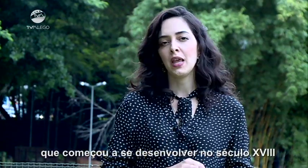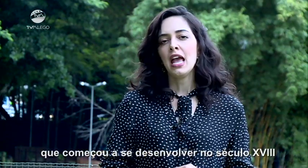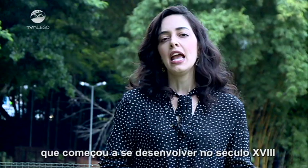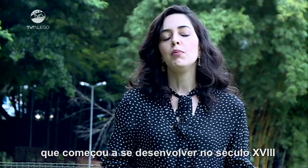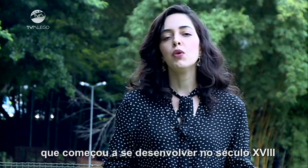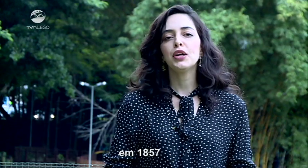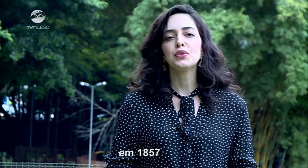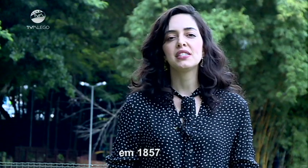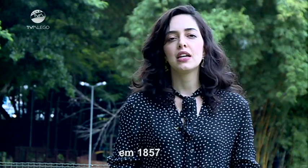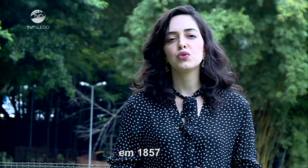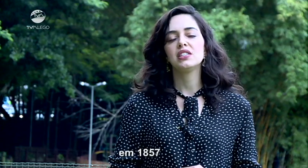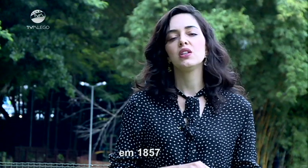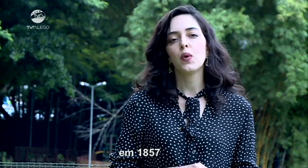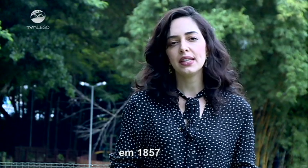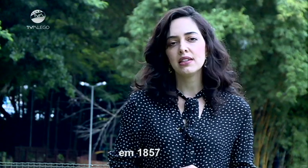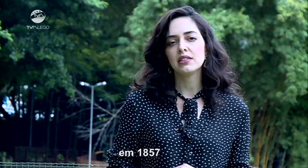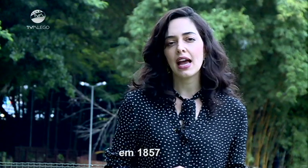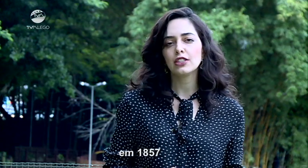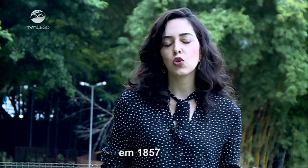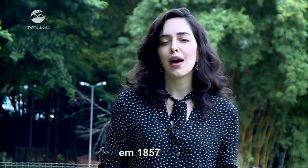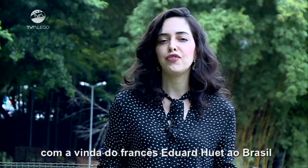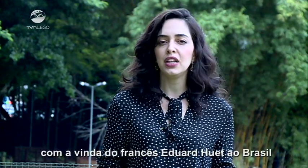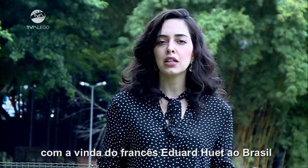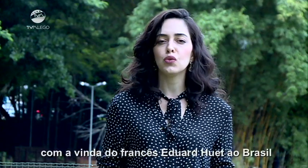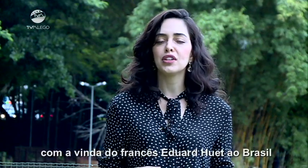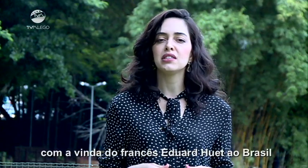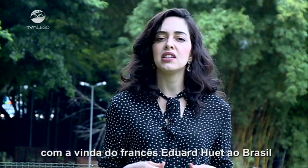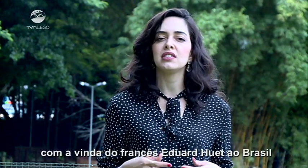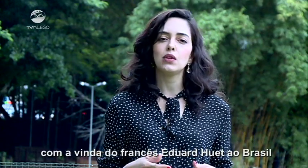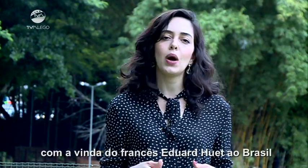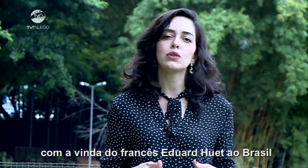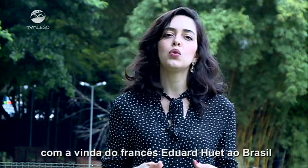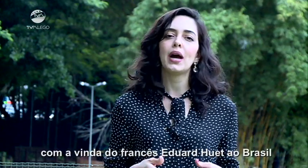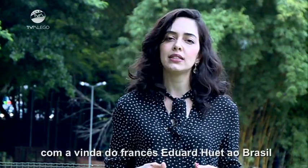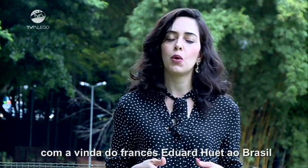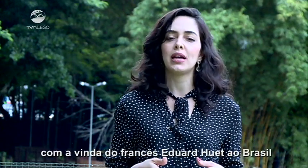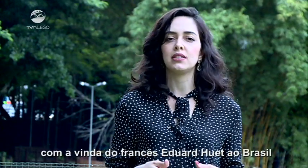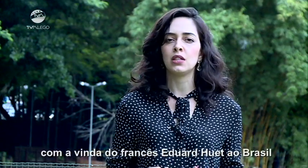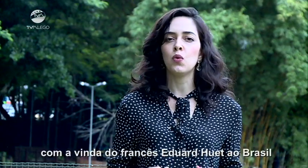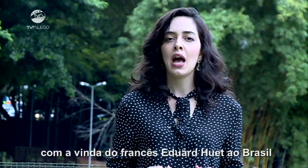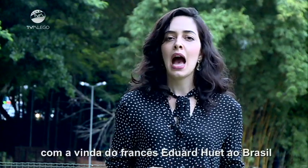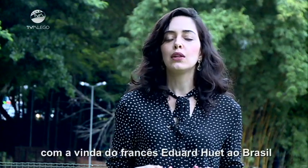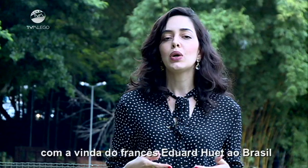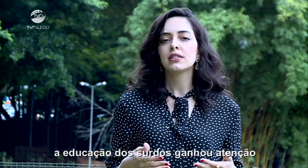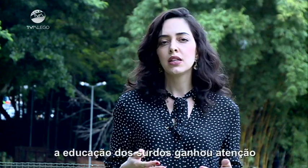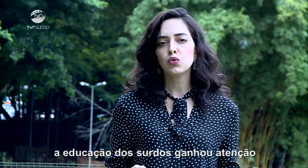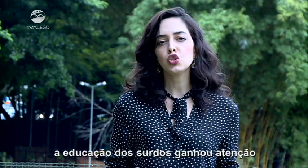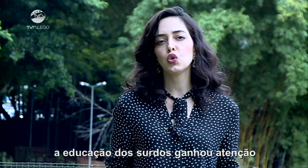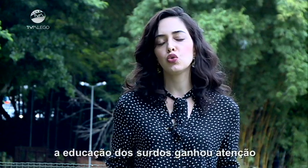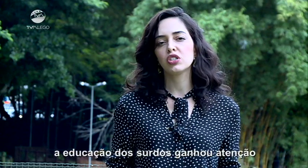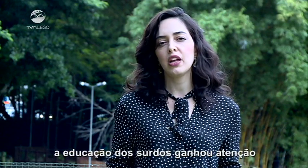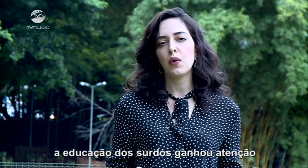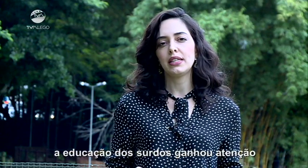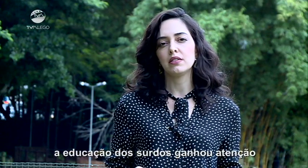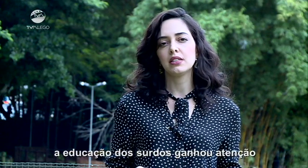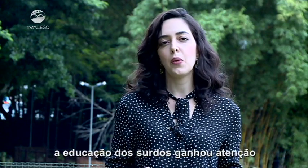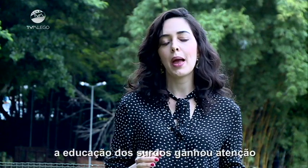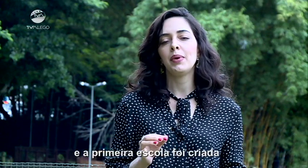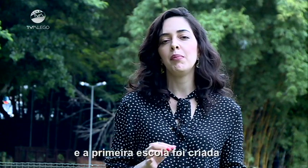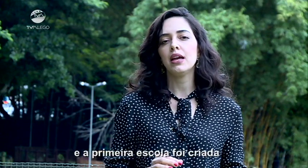Em 1857, com a vinda do francês Edouard Rouet ao Brasil, a educação dos surdos ganhou atenção e a primeira